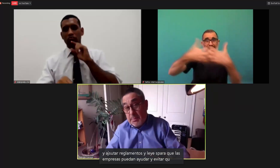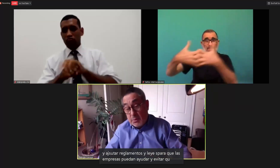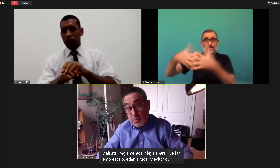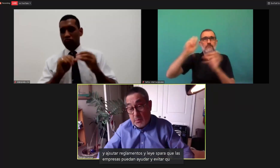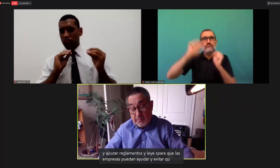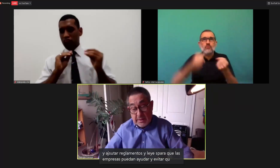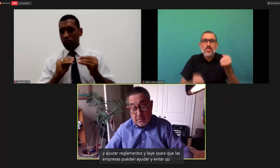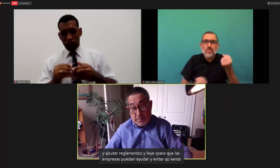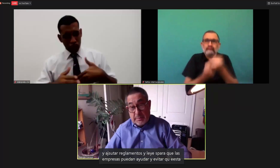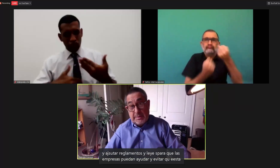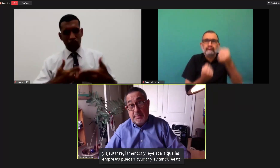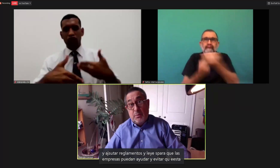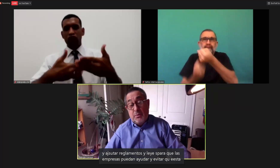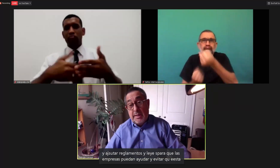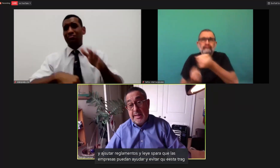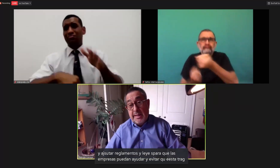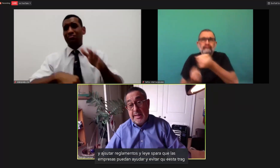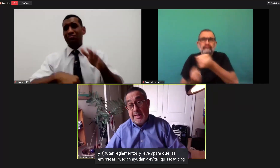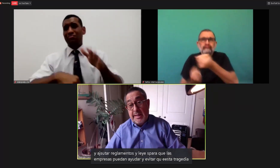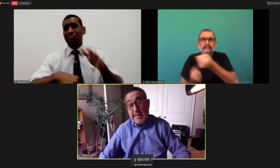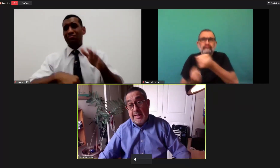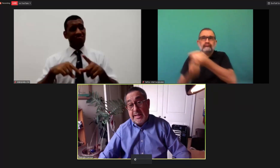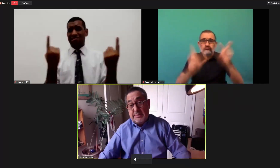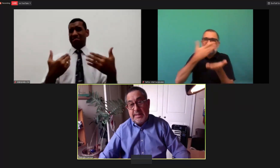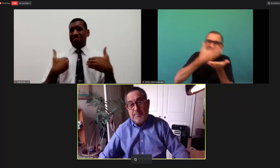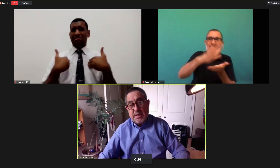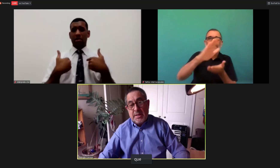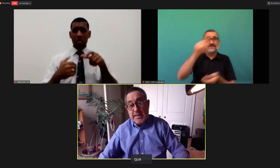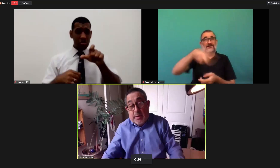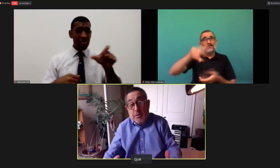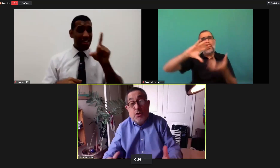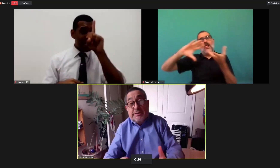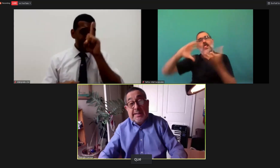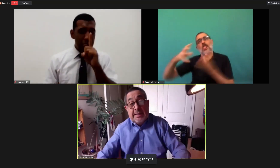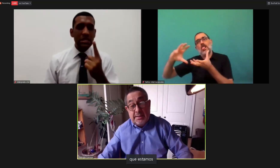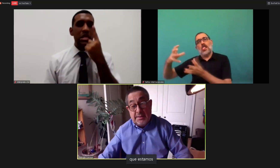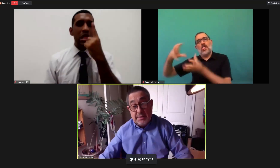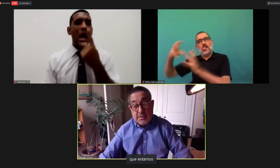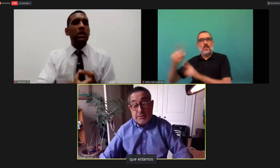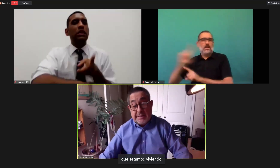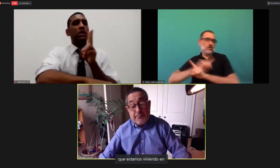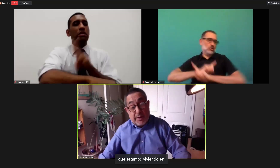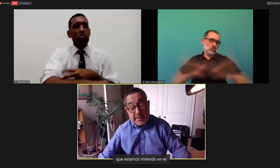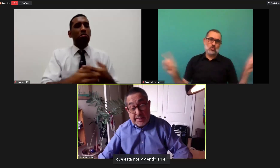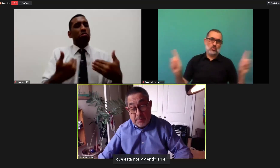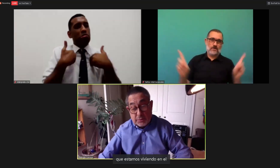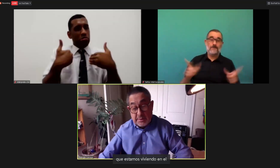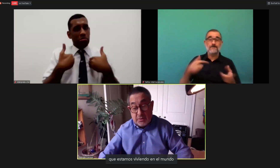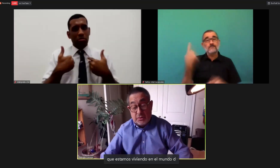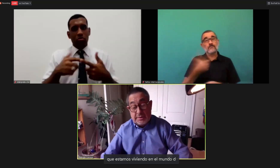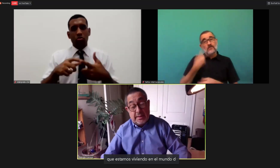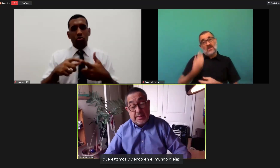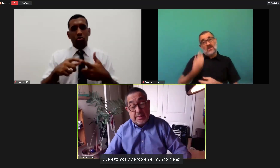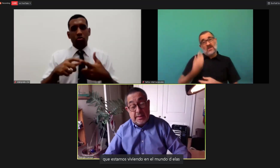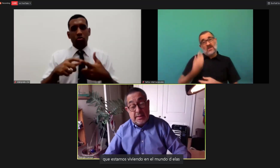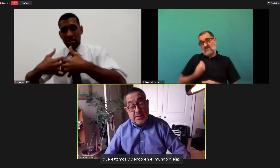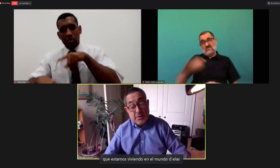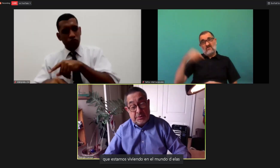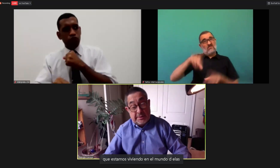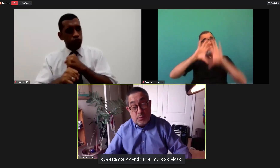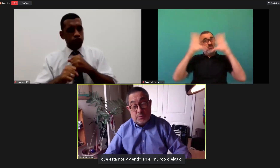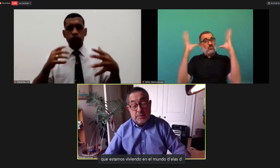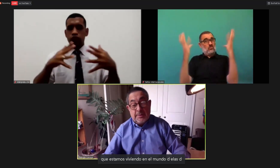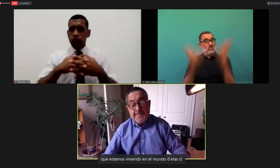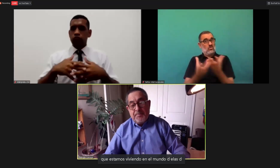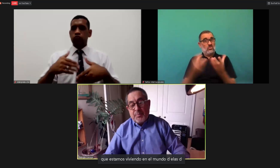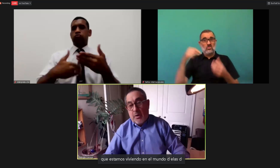tragedia que estamos todos viviendo, especialmente el mundo de la discapacidad, bueno, no sea tan fuerte, digamos, no sea tan